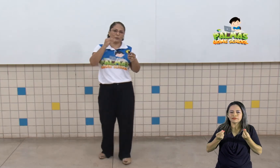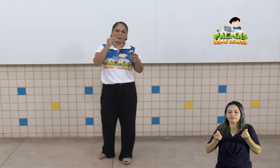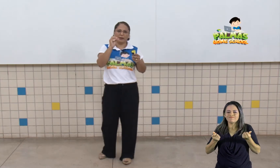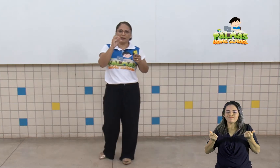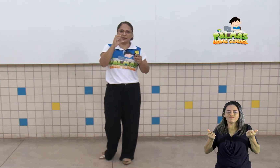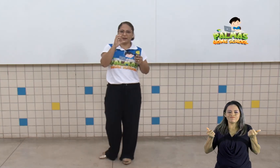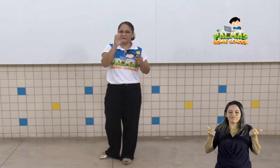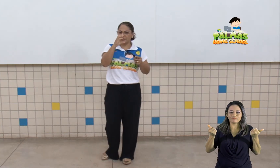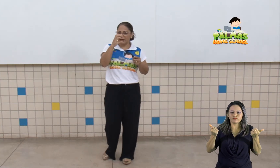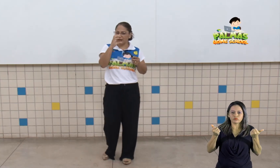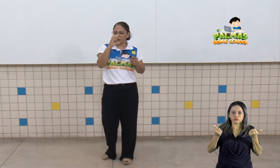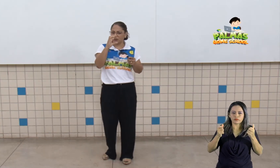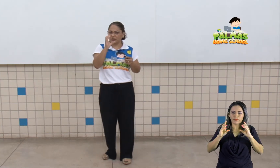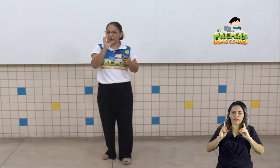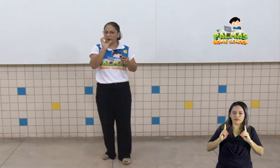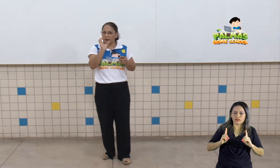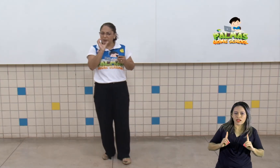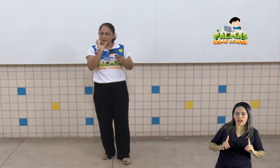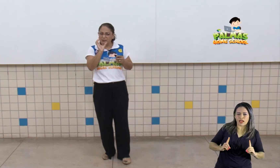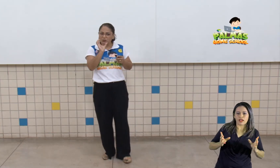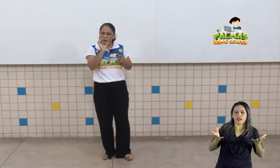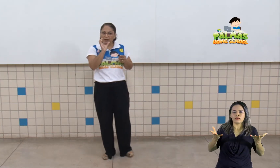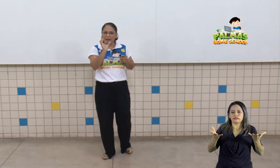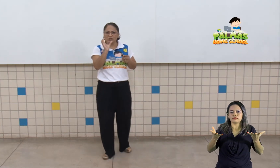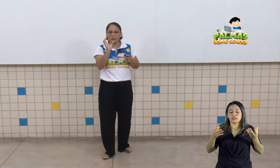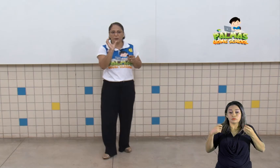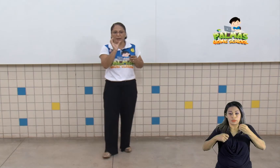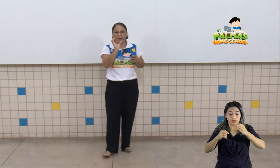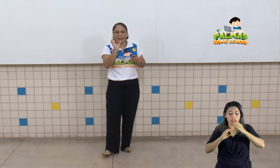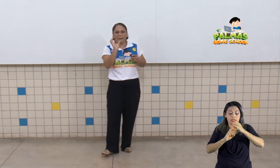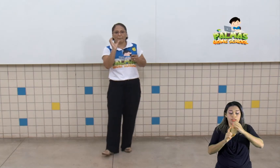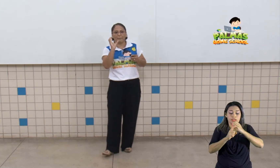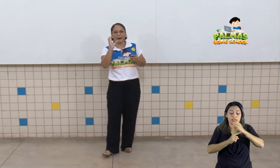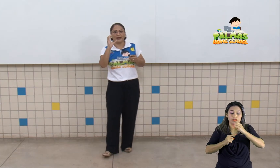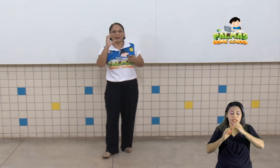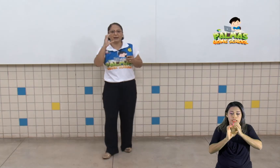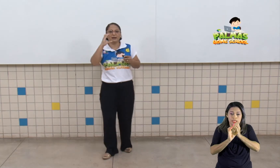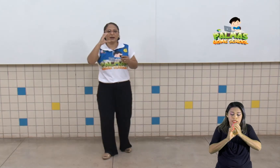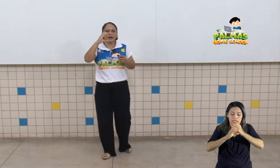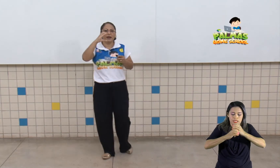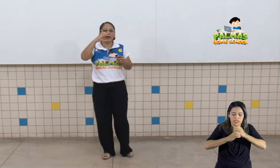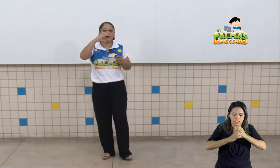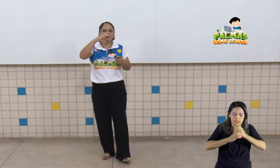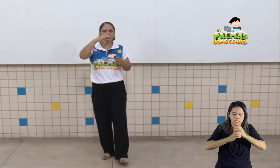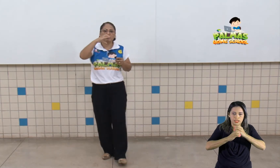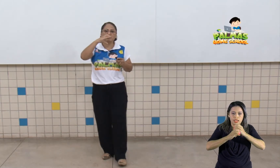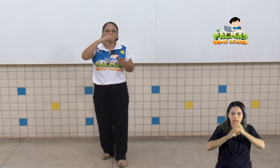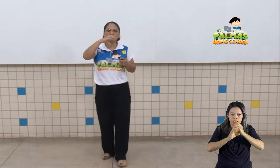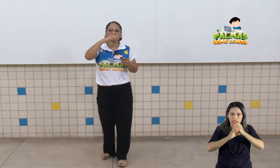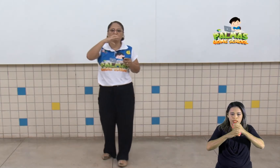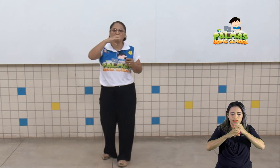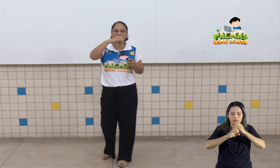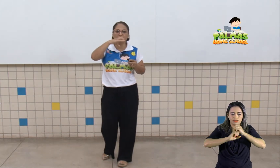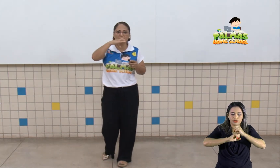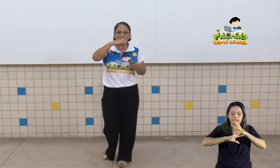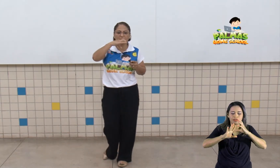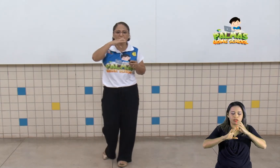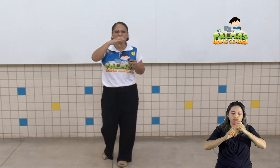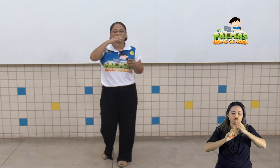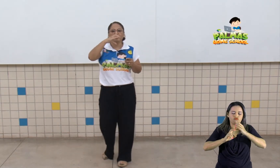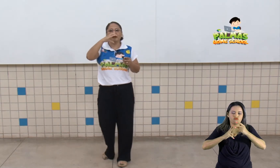meio deficiente. Então ela precisa de uma lente para quê? Para que essa correção seja